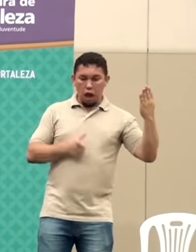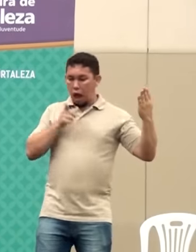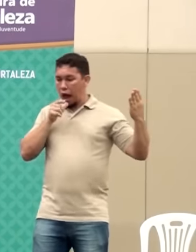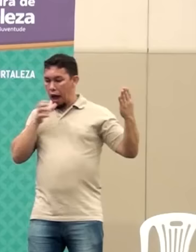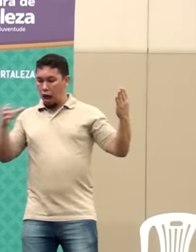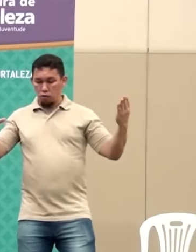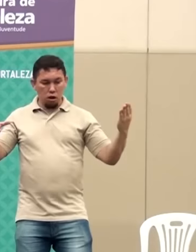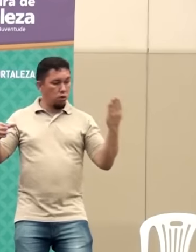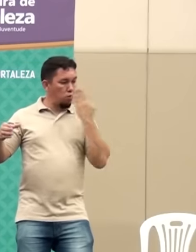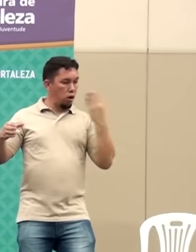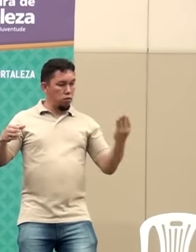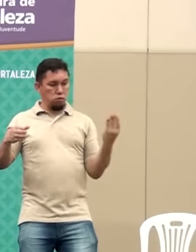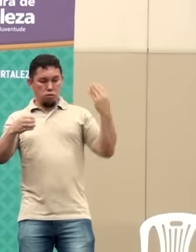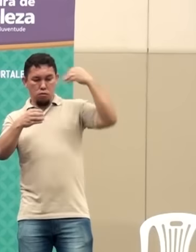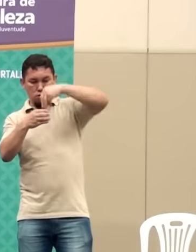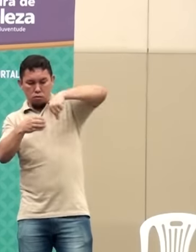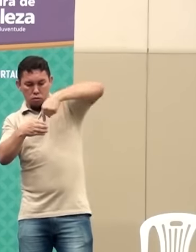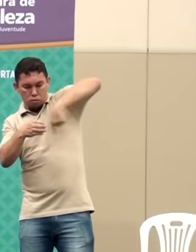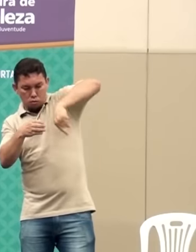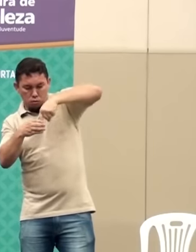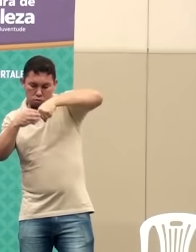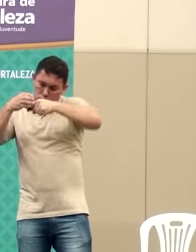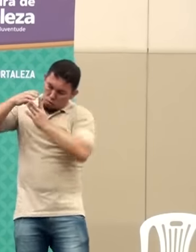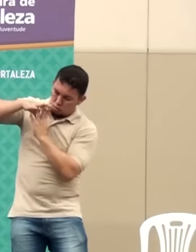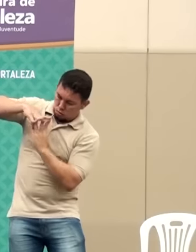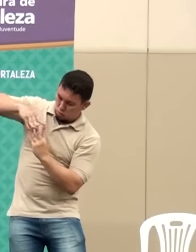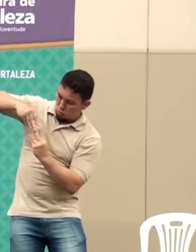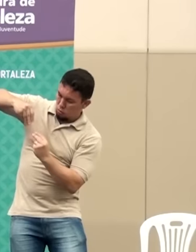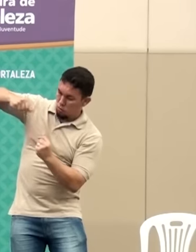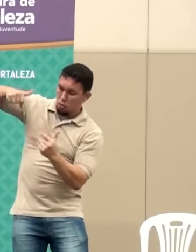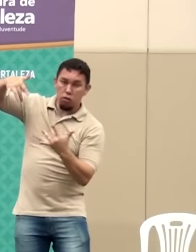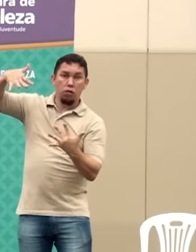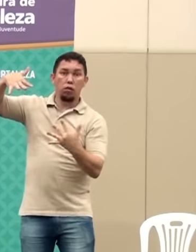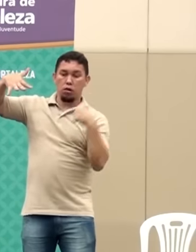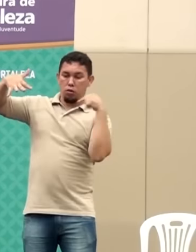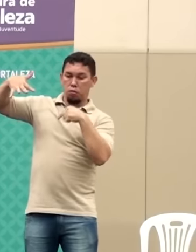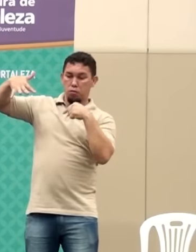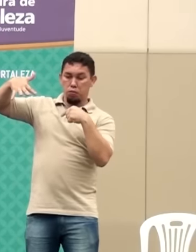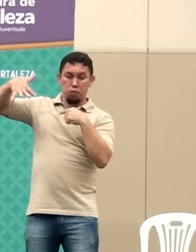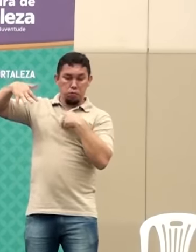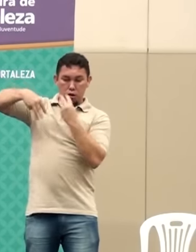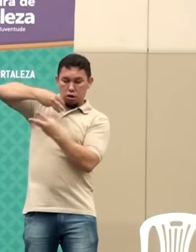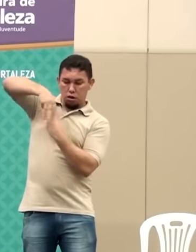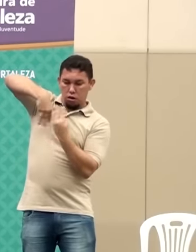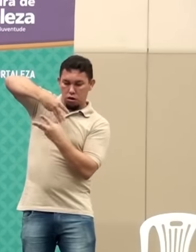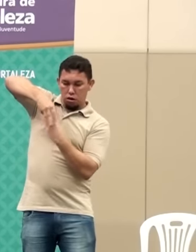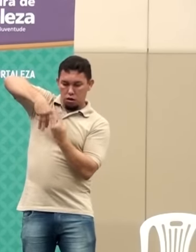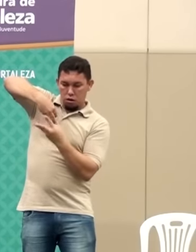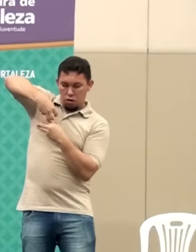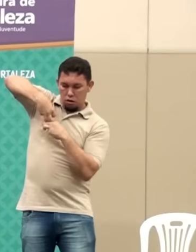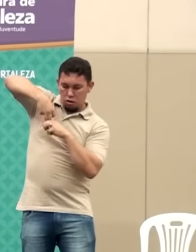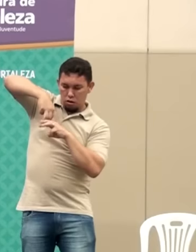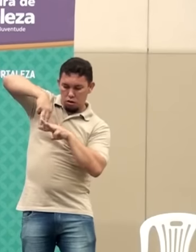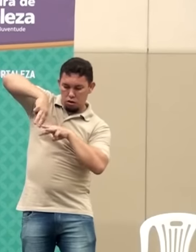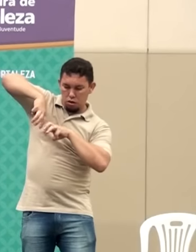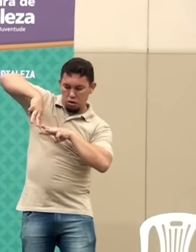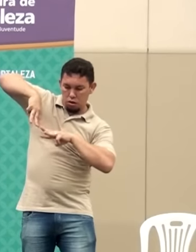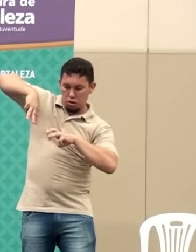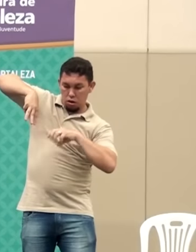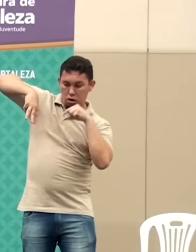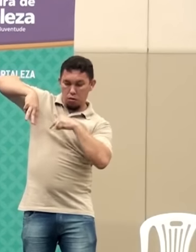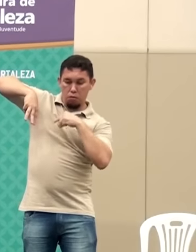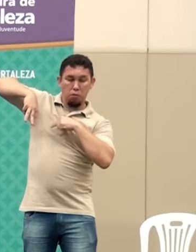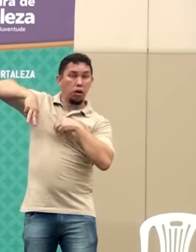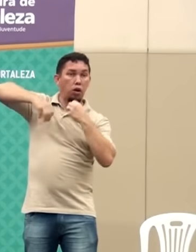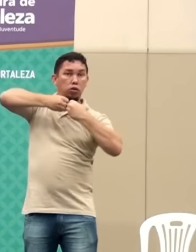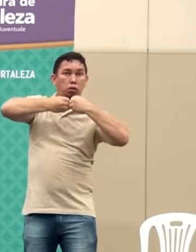coloco açúcar em água, o açúcar se dissolve na água? Sim, porque as moléculas de açúcar vão ser separadas pelas moléculas